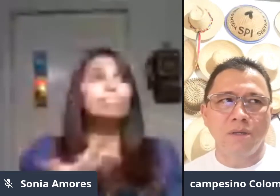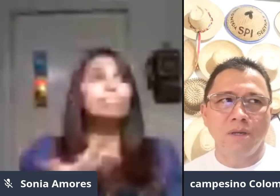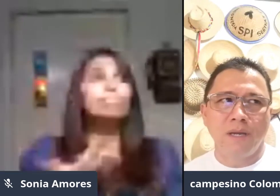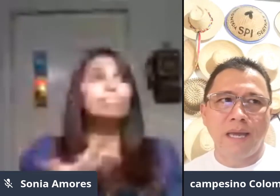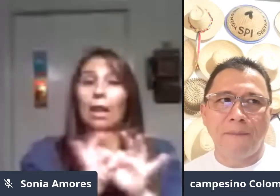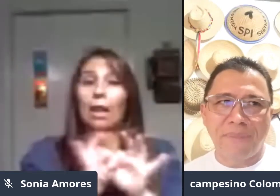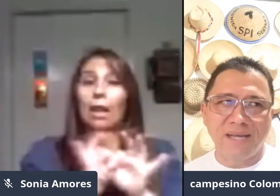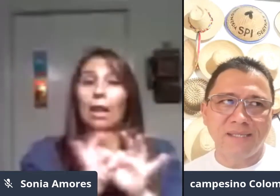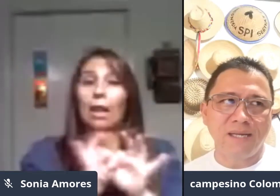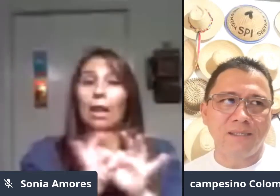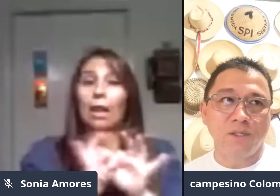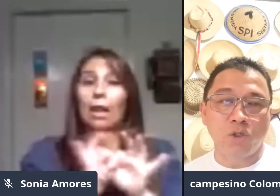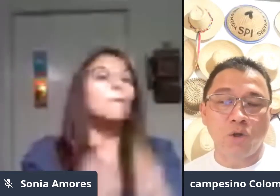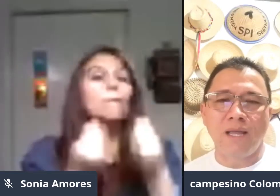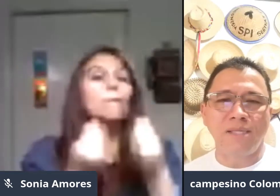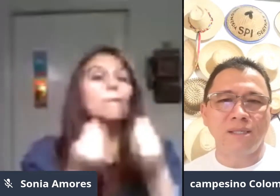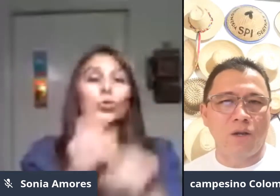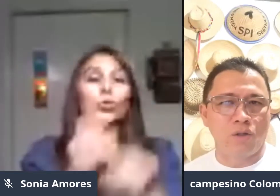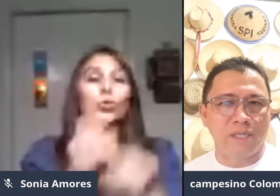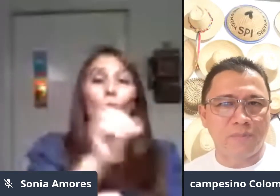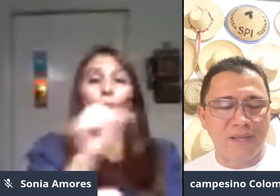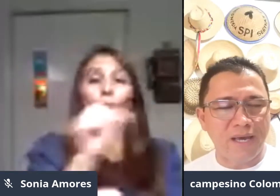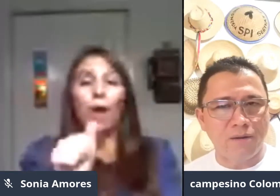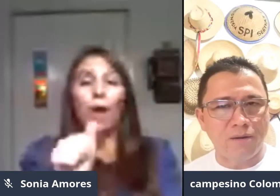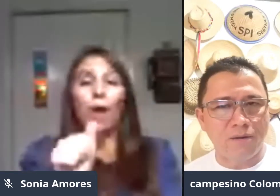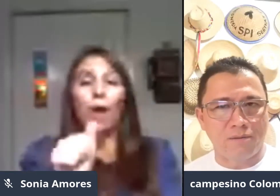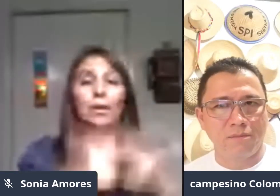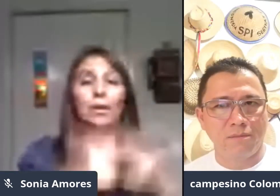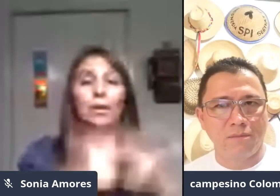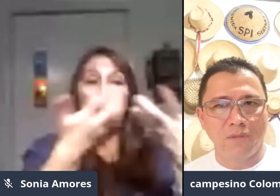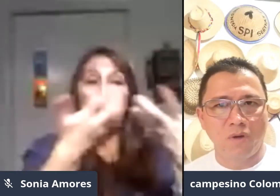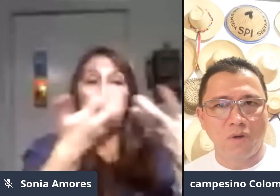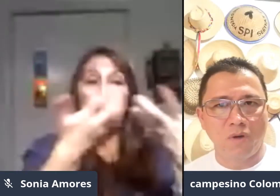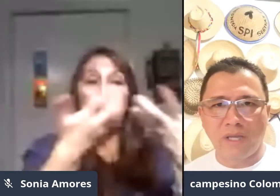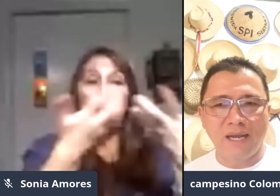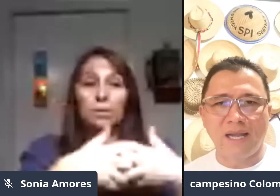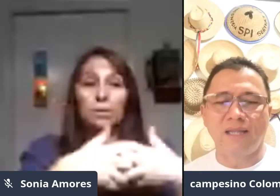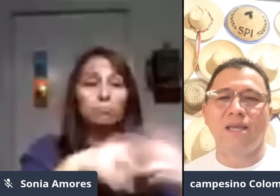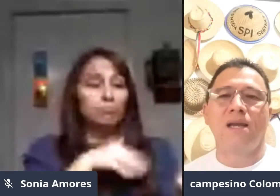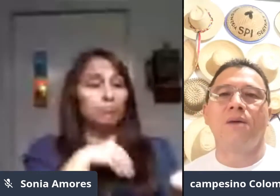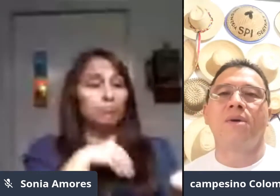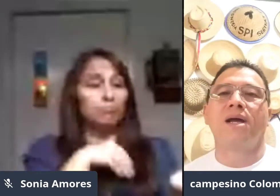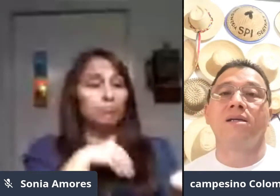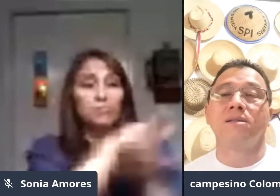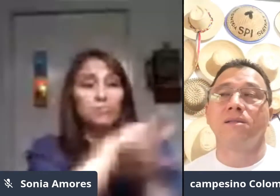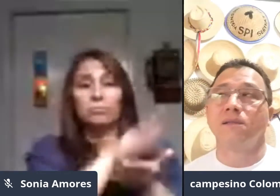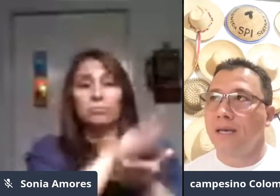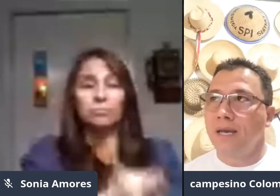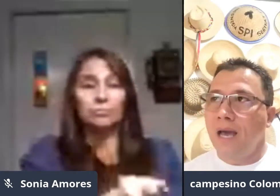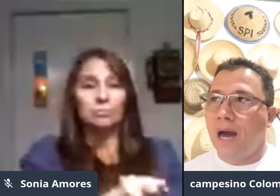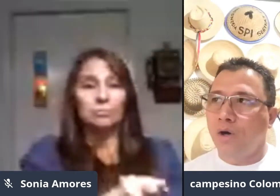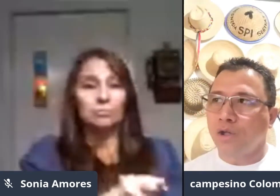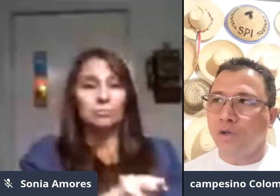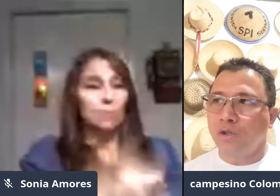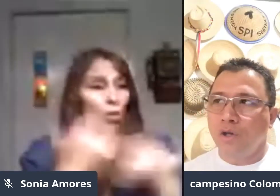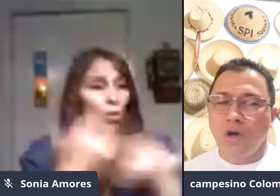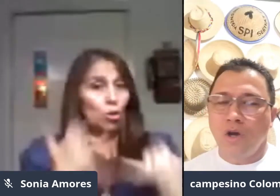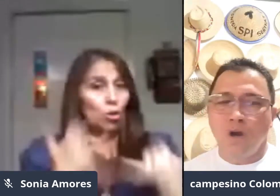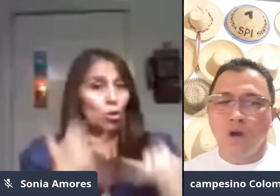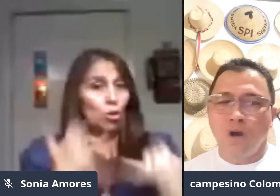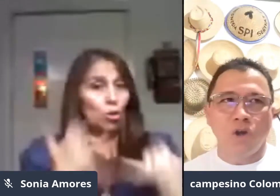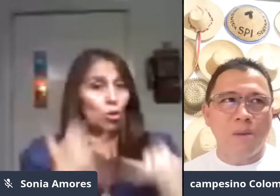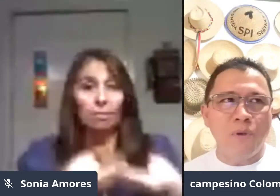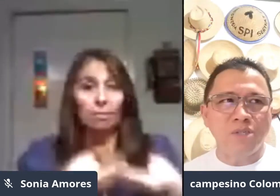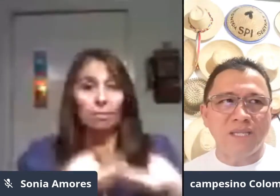muchos empresas sólidas los despidieron. Hoy no tienen garantías laborales. A